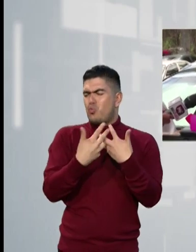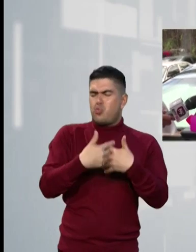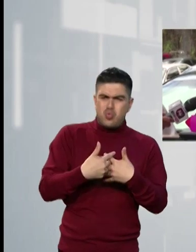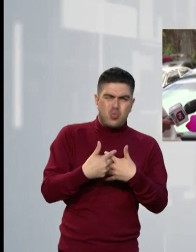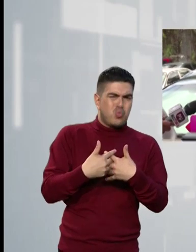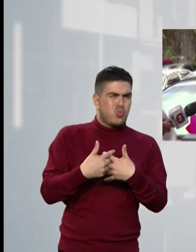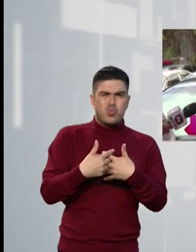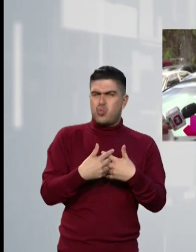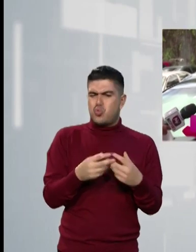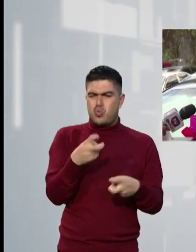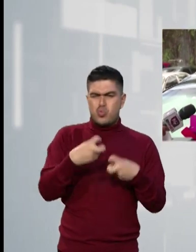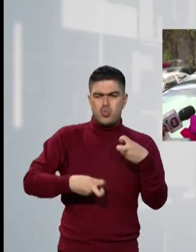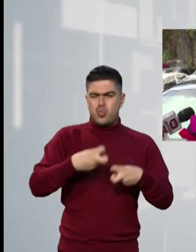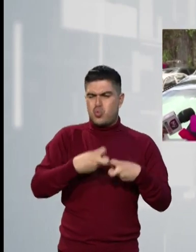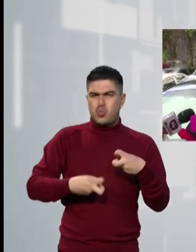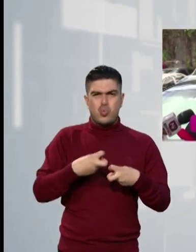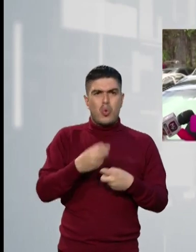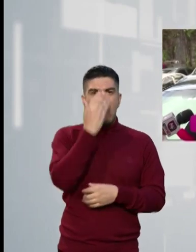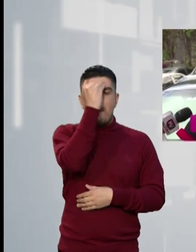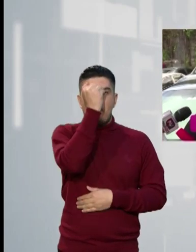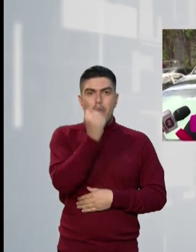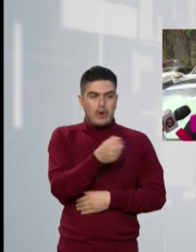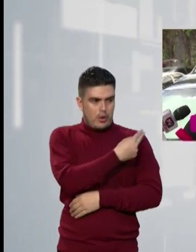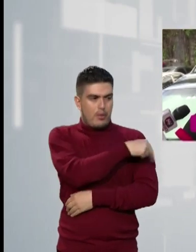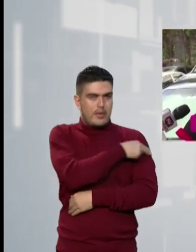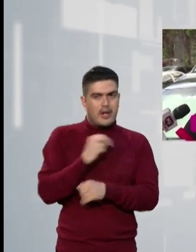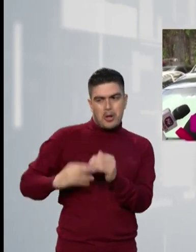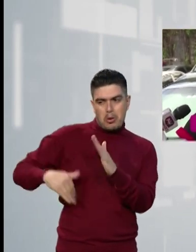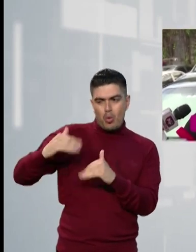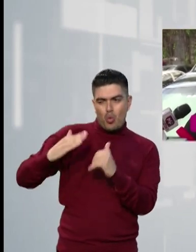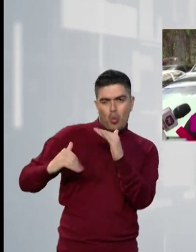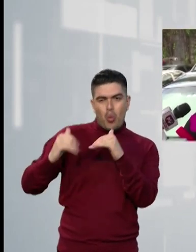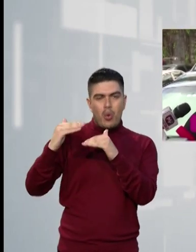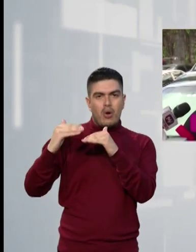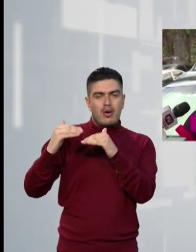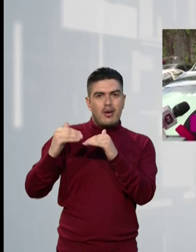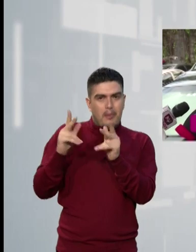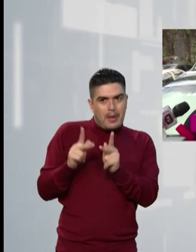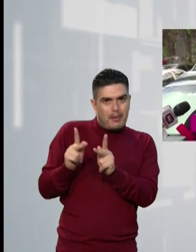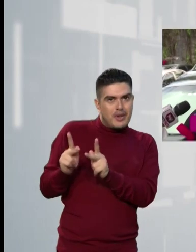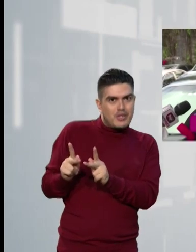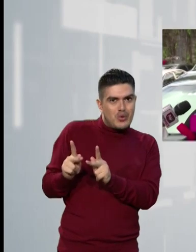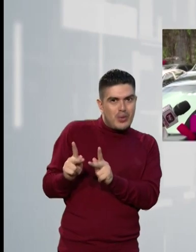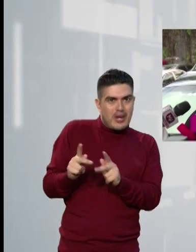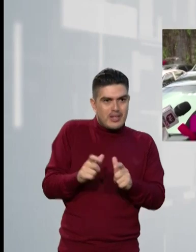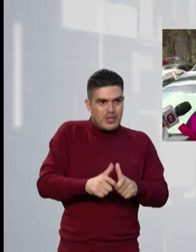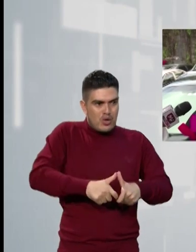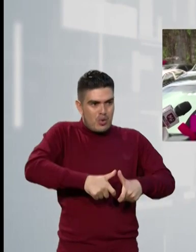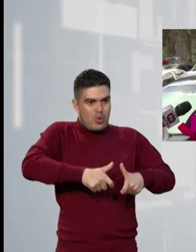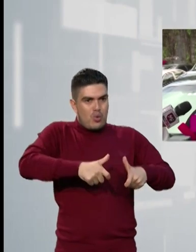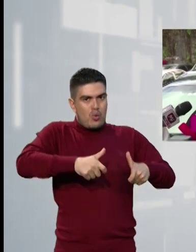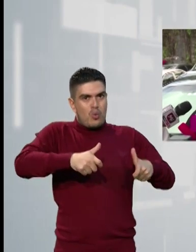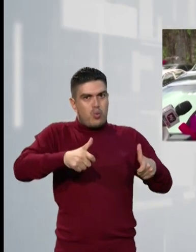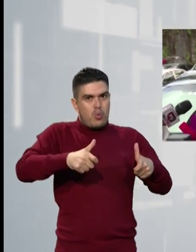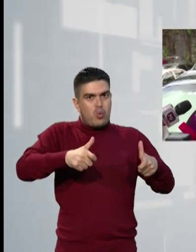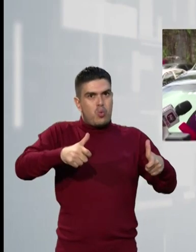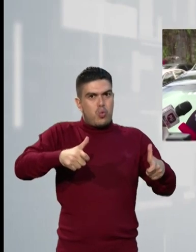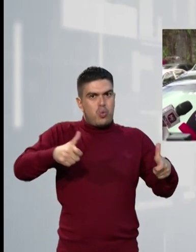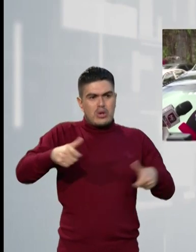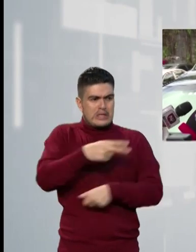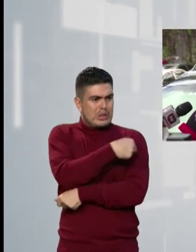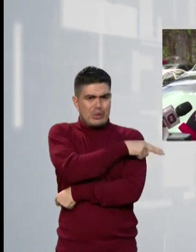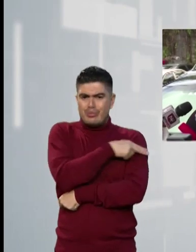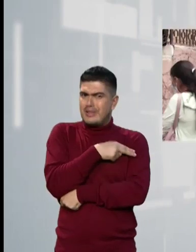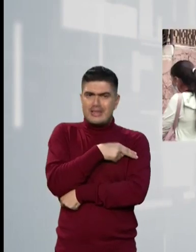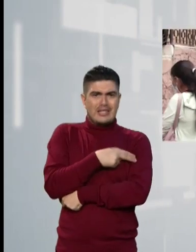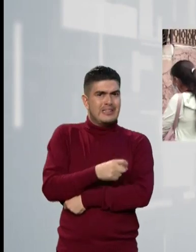porque fueron construidos para una cantidad determinada de personas Eso ha aumentado obviamente la población aumentó y el hospital ya no